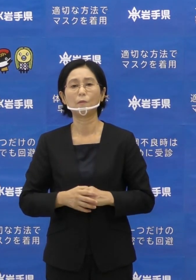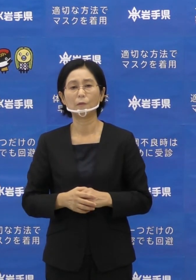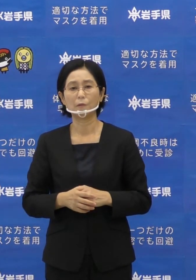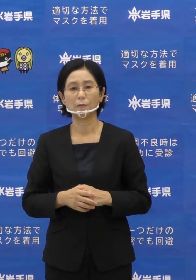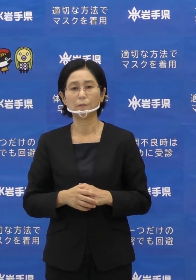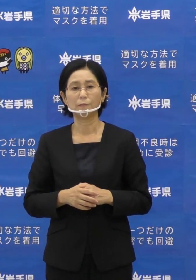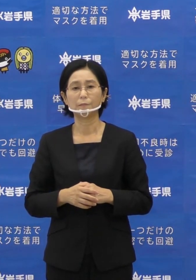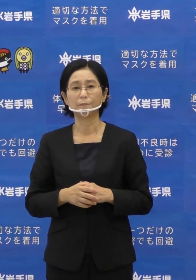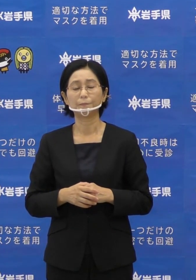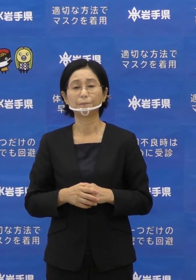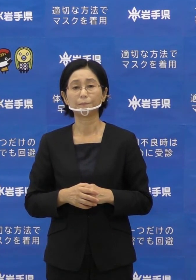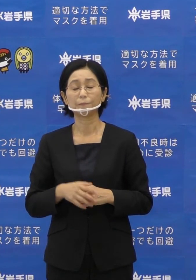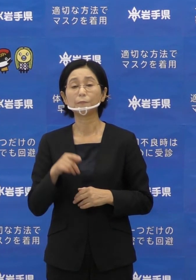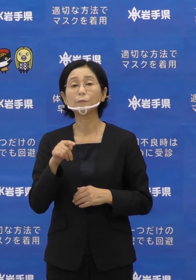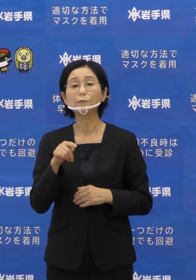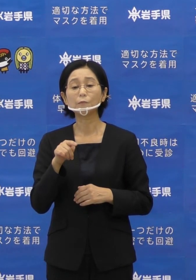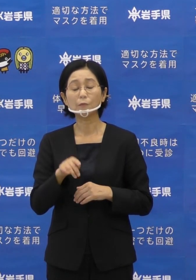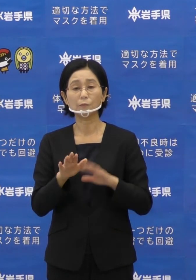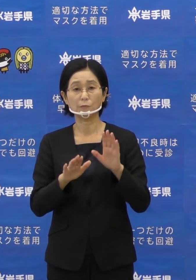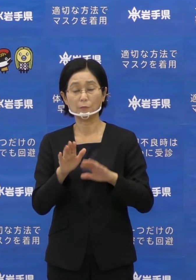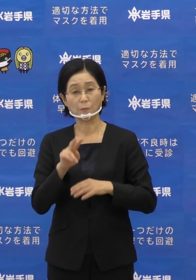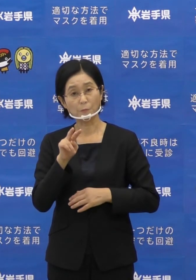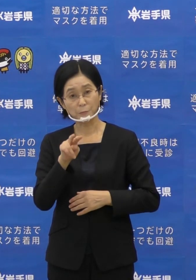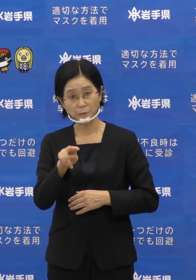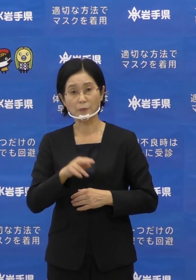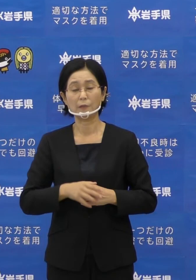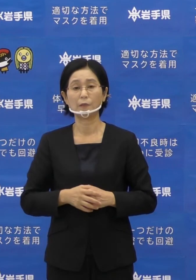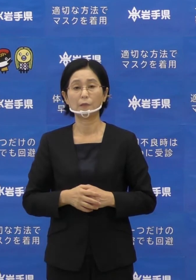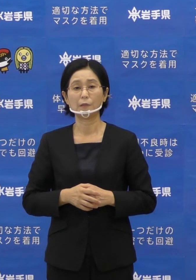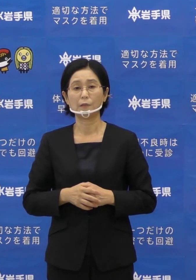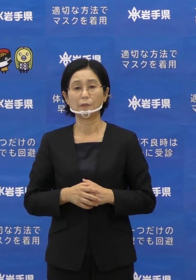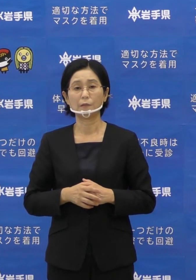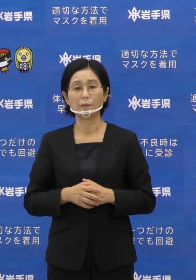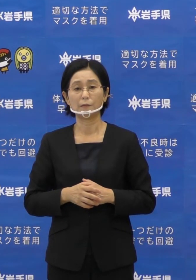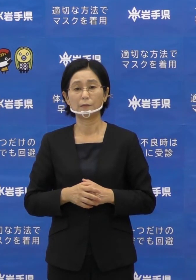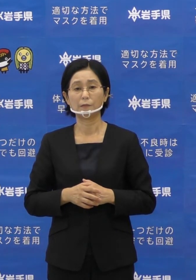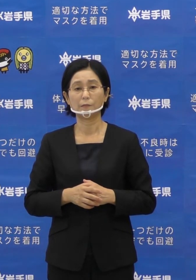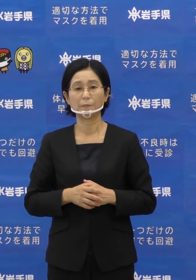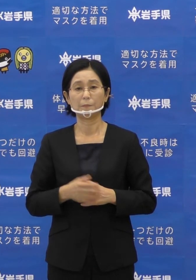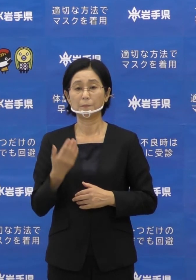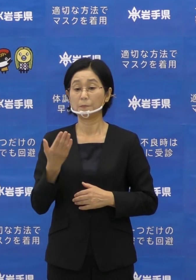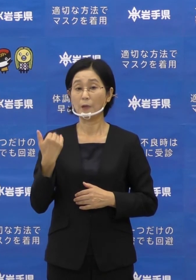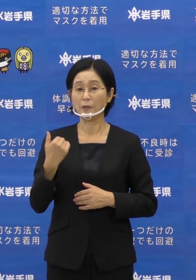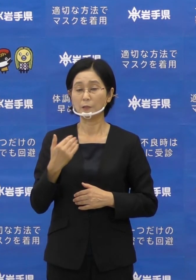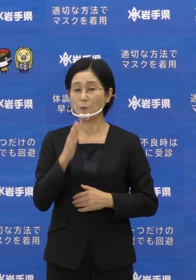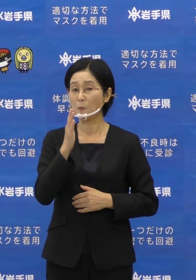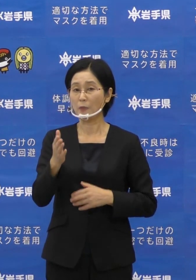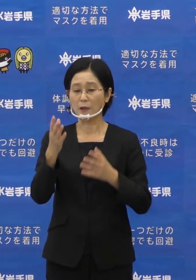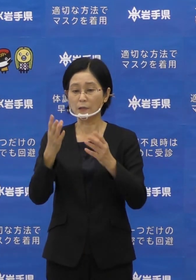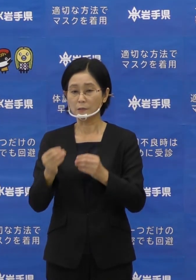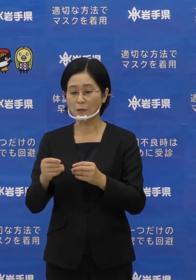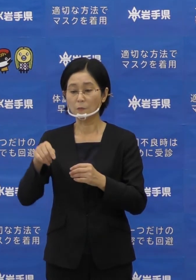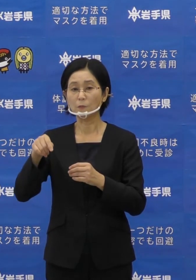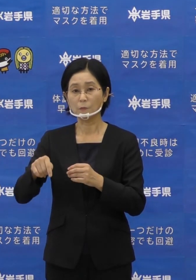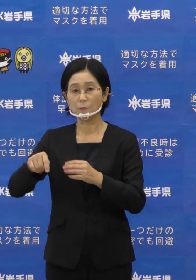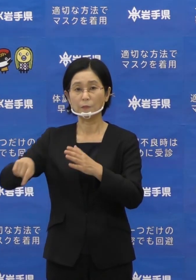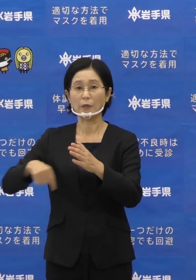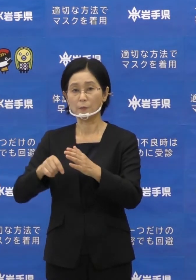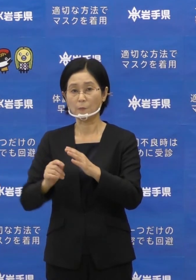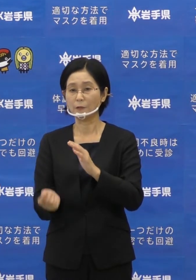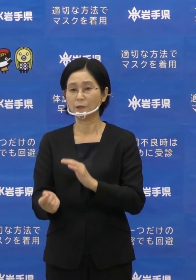。でここはすでにお願いしている県独自の緊急事態宣